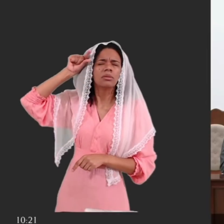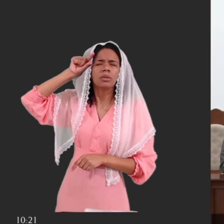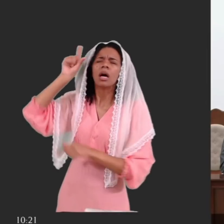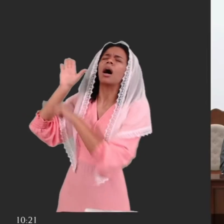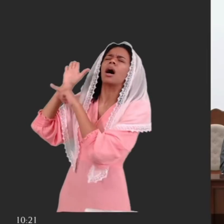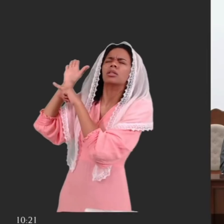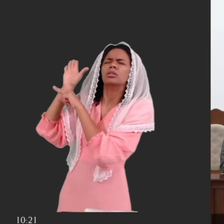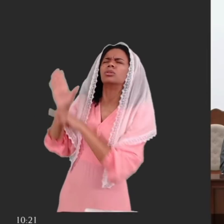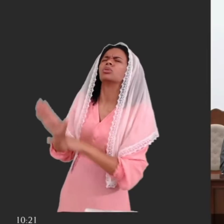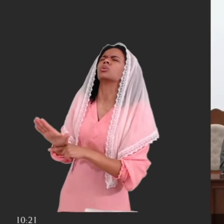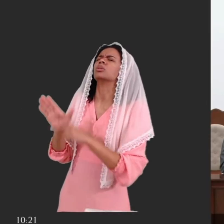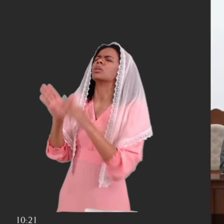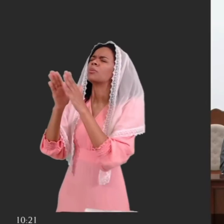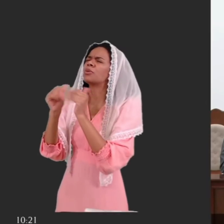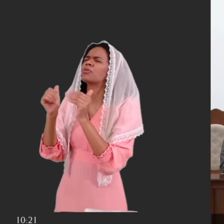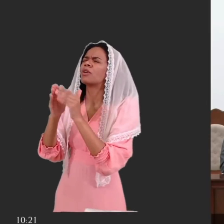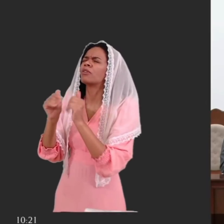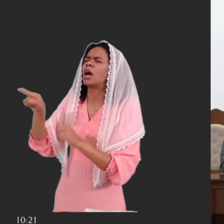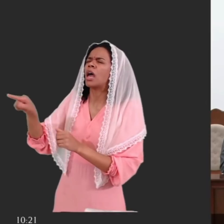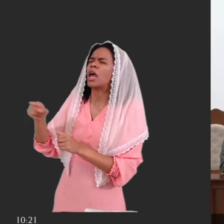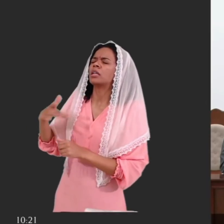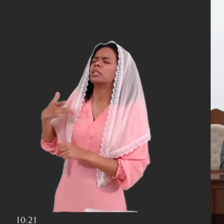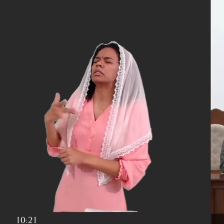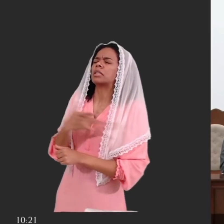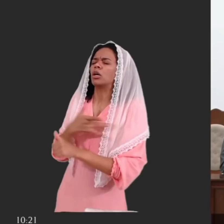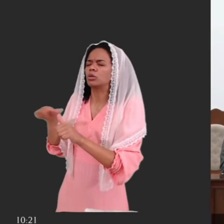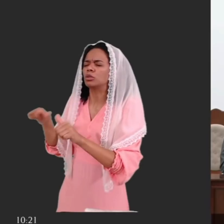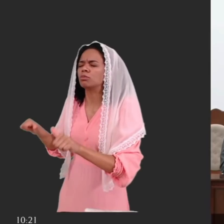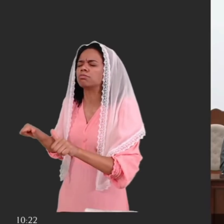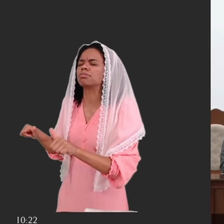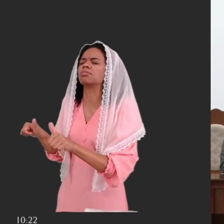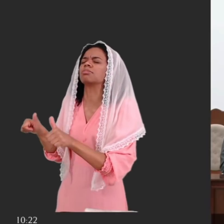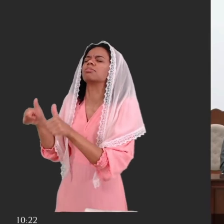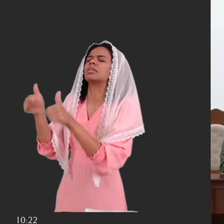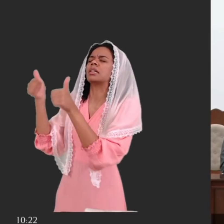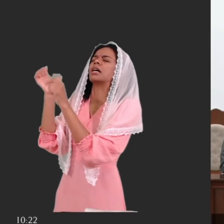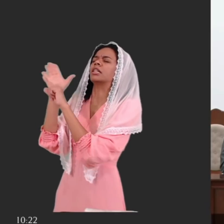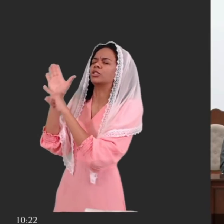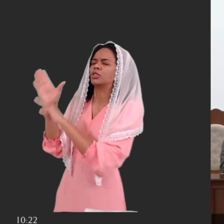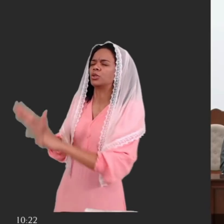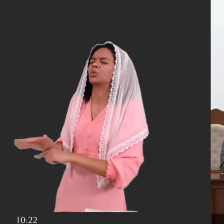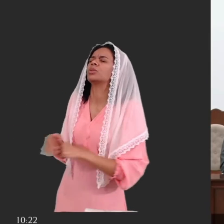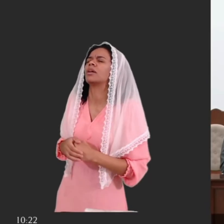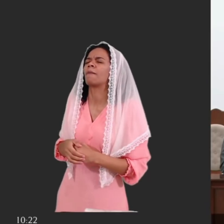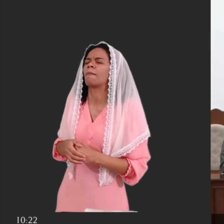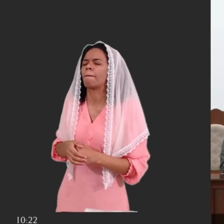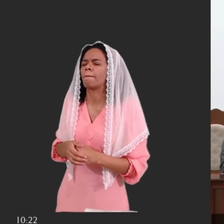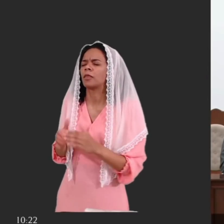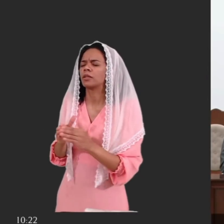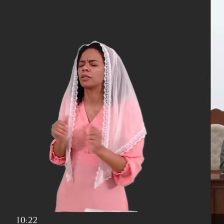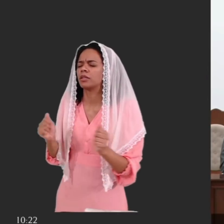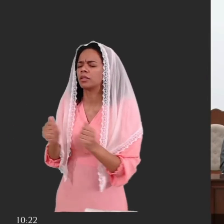para ele uma boa recuperação, uma boa saúde também. Nosso irmão Alarcón, lá